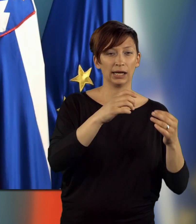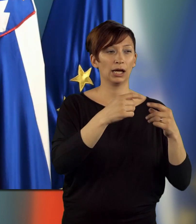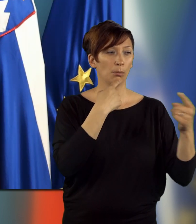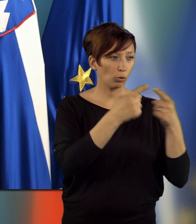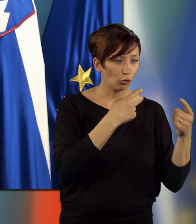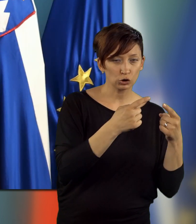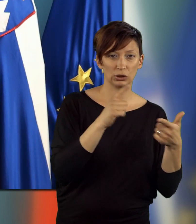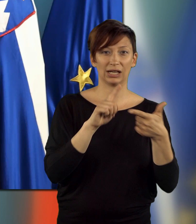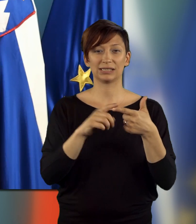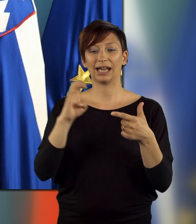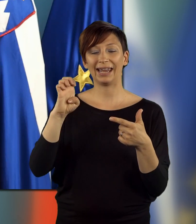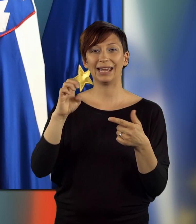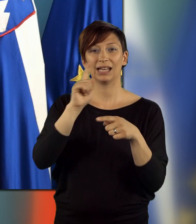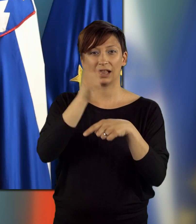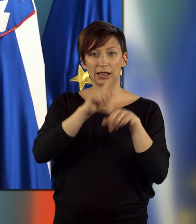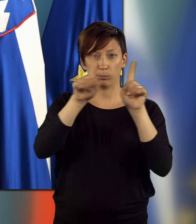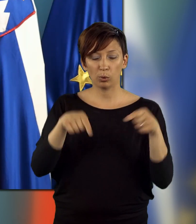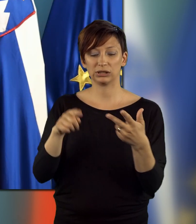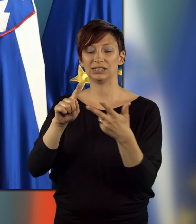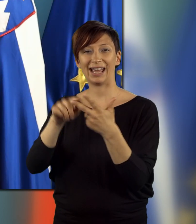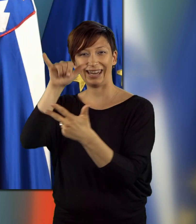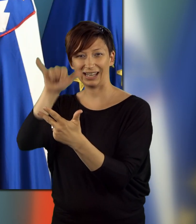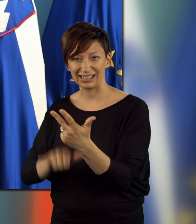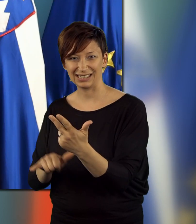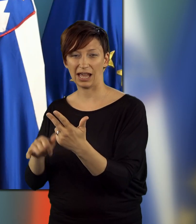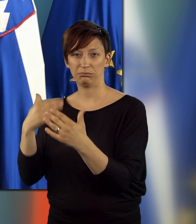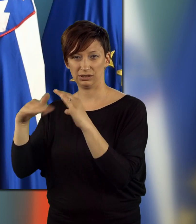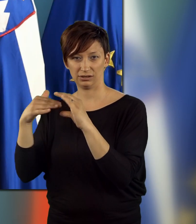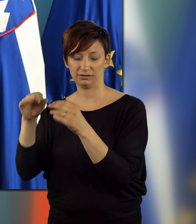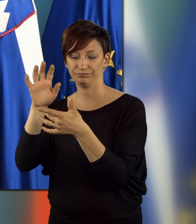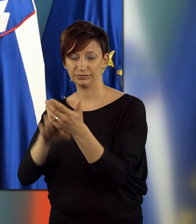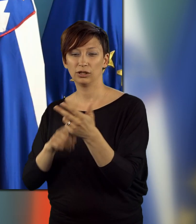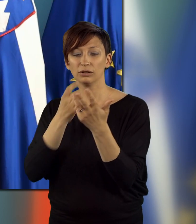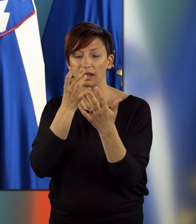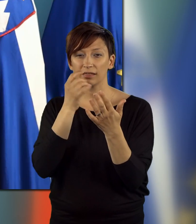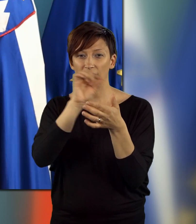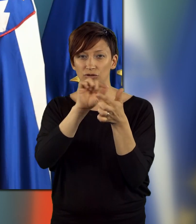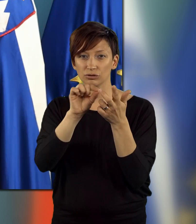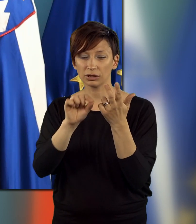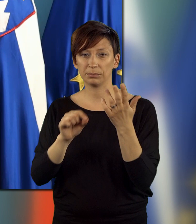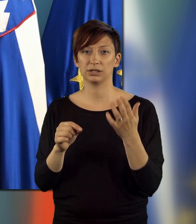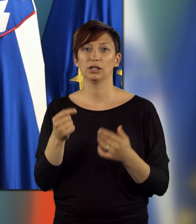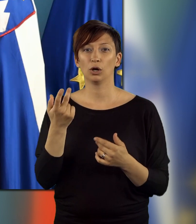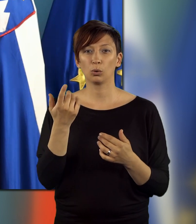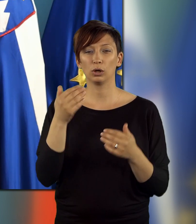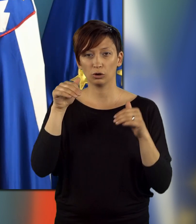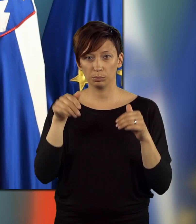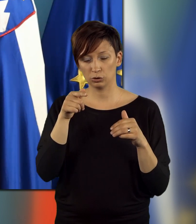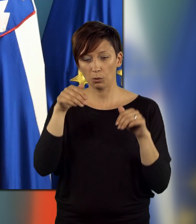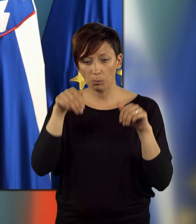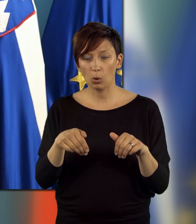e-konzultacije, e-napotnice, e-recepta, ker je zelo detaljno razdelano, koliko bi tega